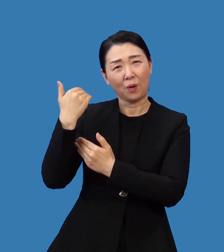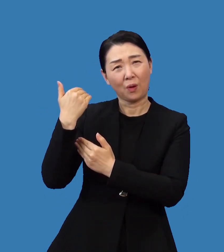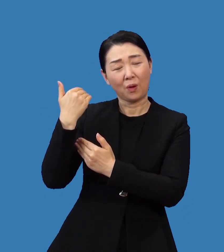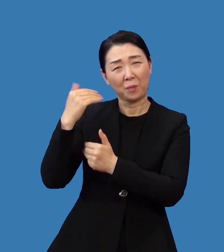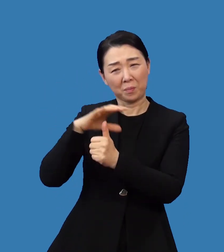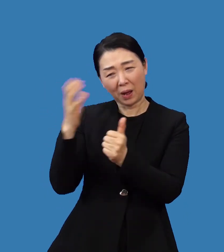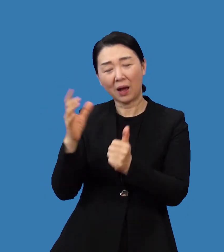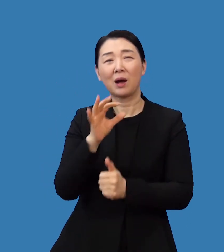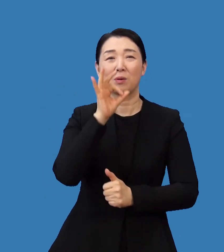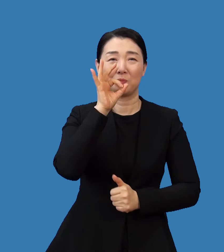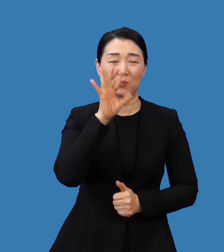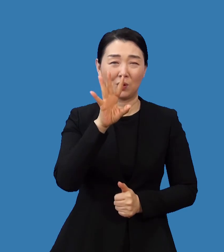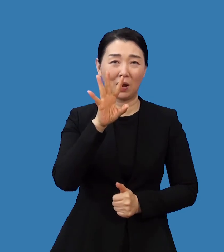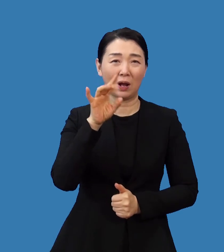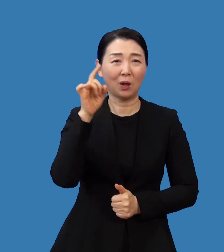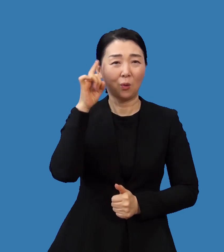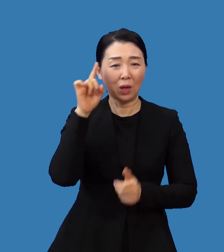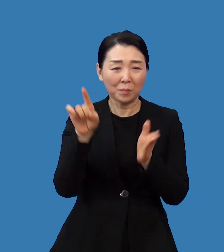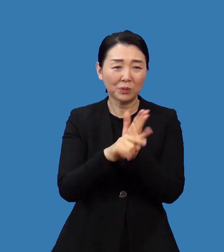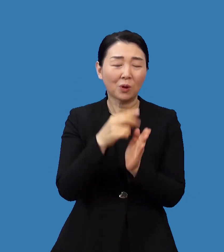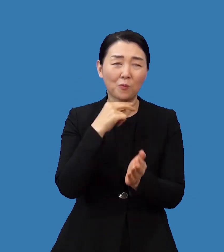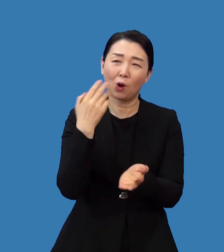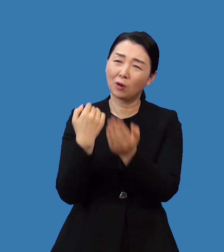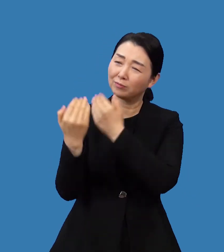않으면 과거에 묶인 자가 됩니다.